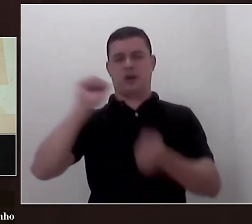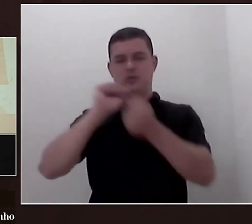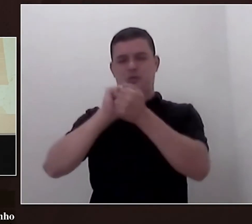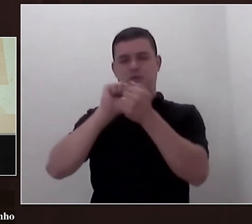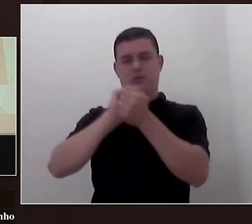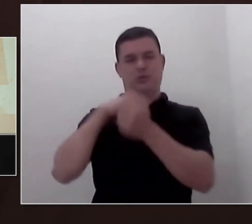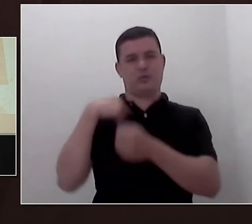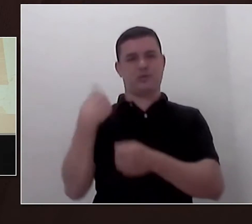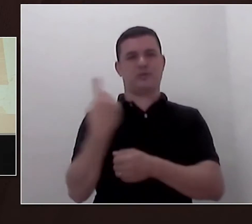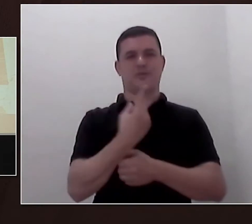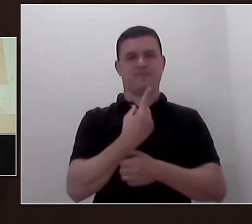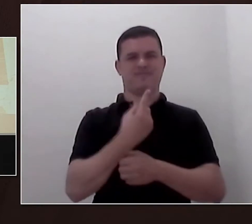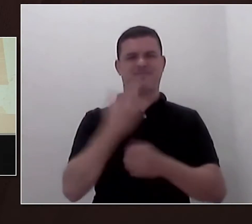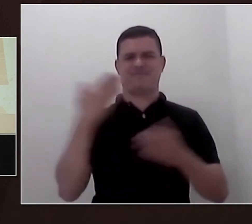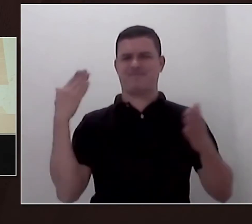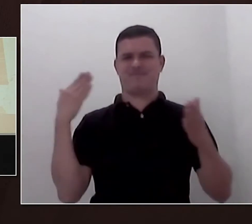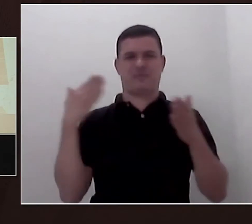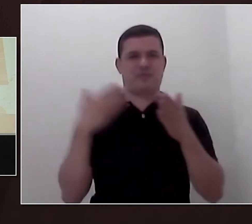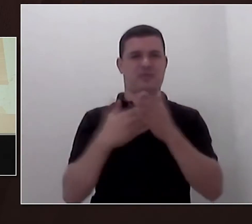Marcos 16,